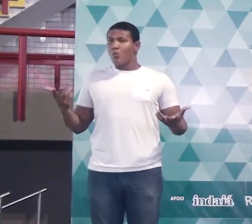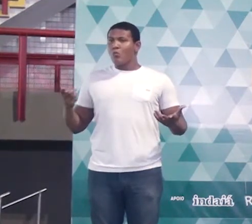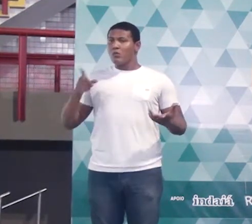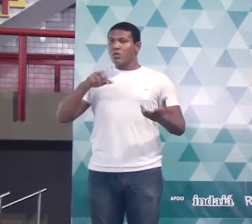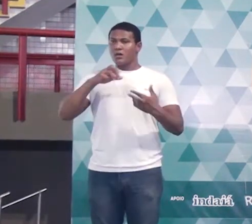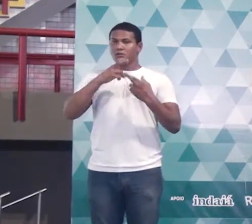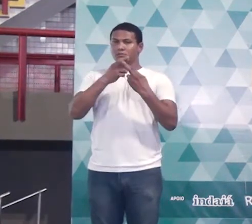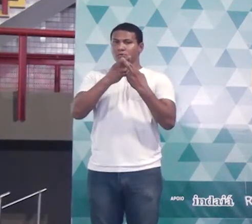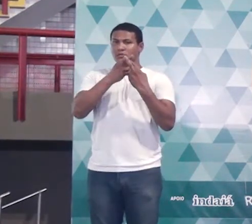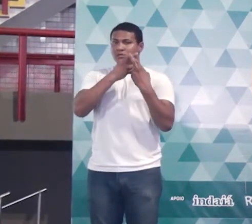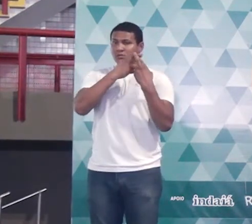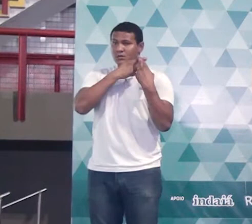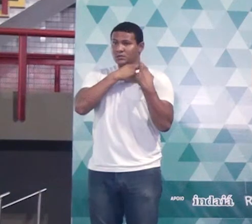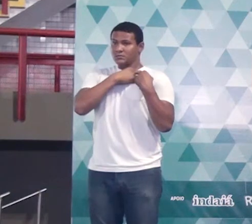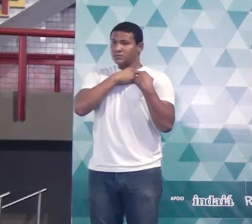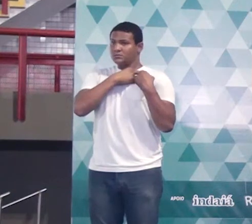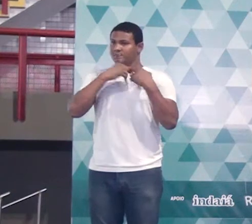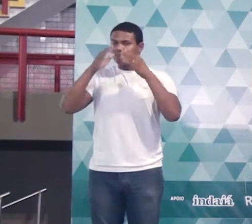responsável